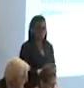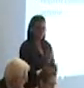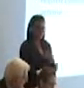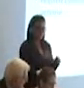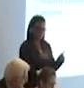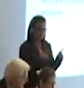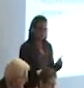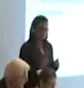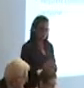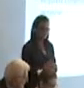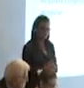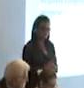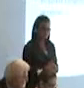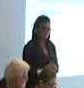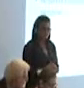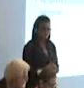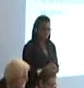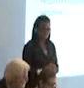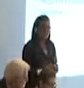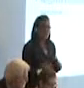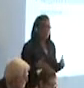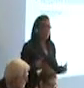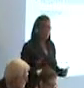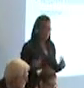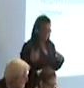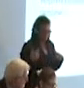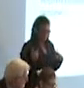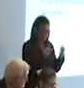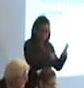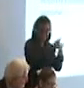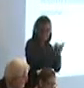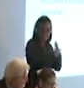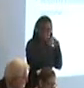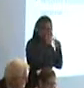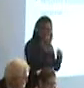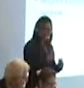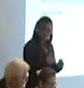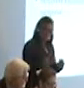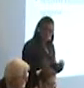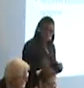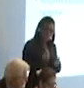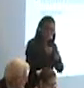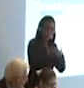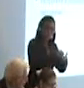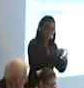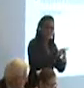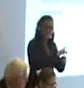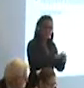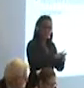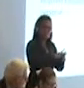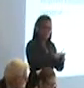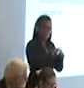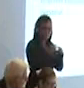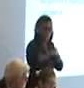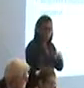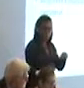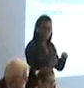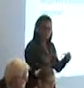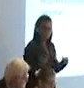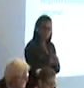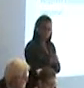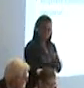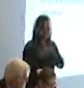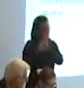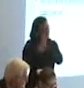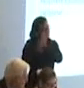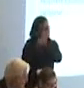¿De qué manera se podría aportar con nuestro proyecto de investigación a la implementación de una educación inclusiva que trascienda de la